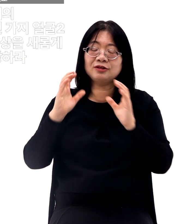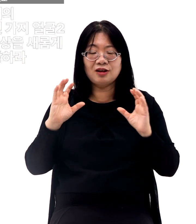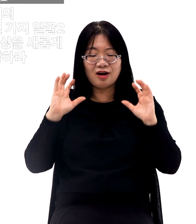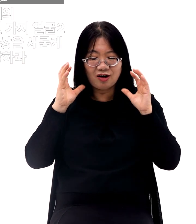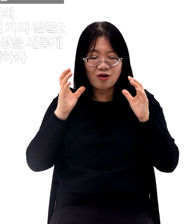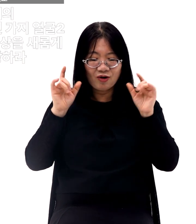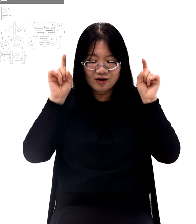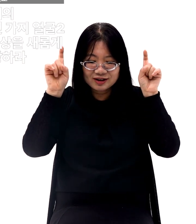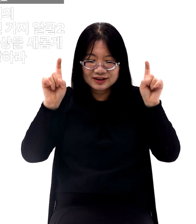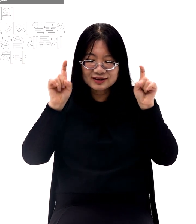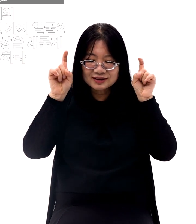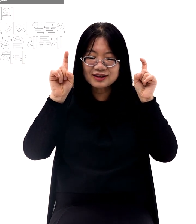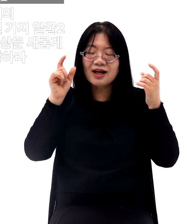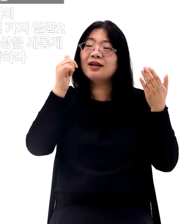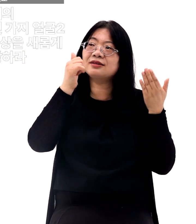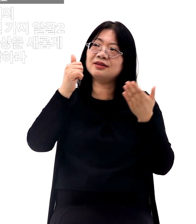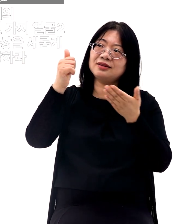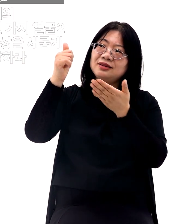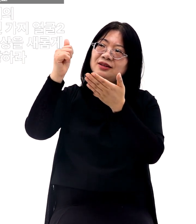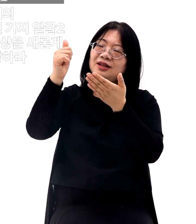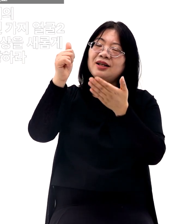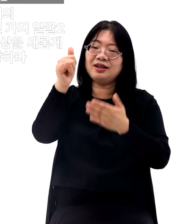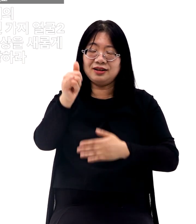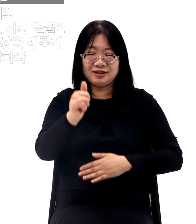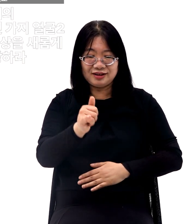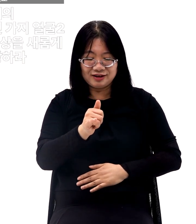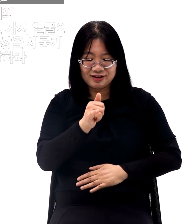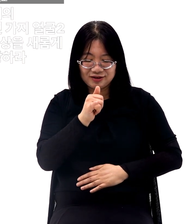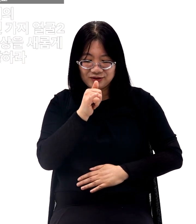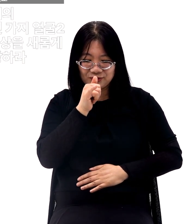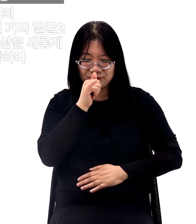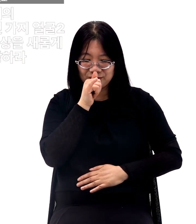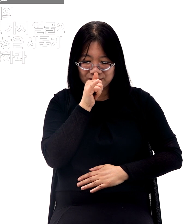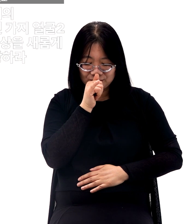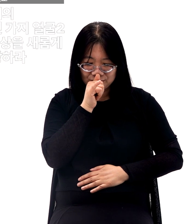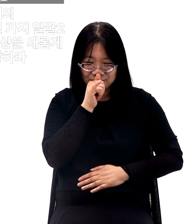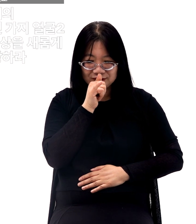하나님과 어린 양께